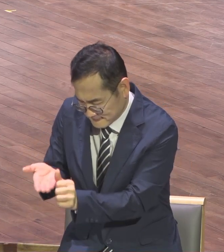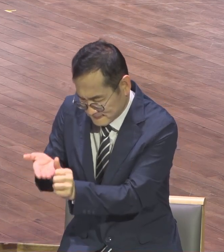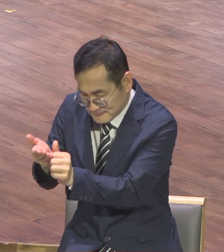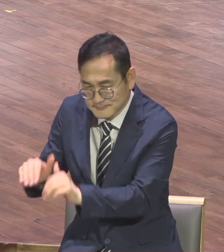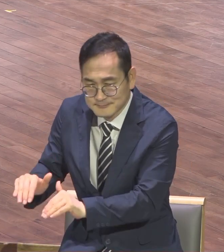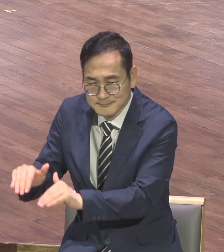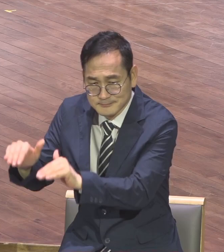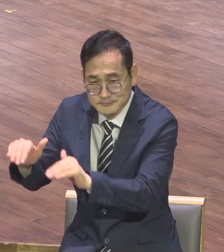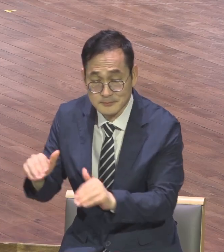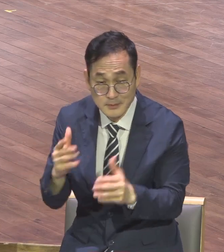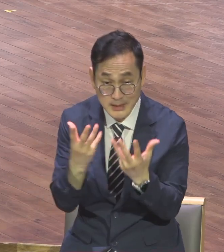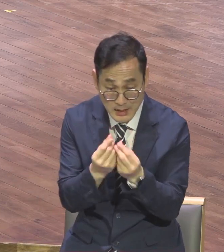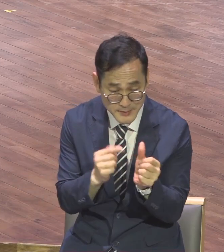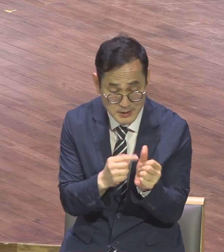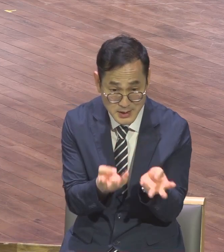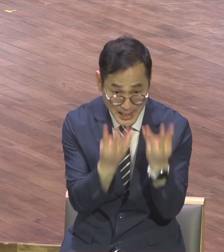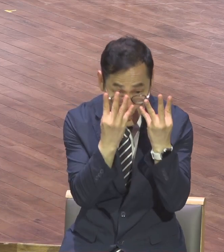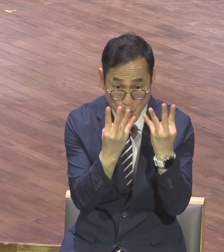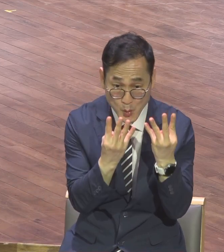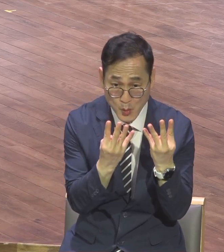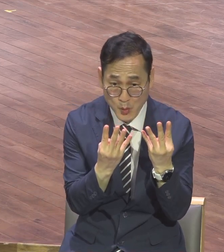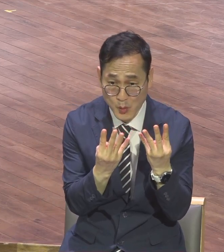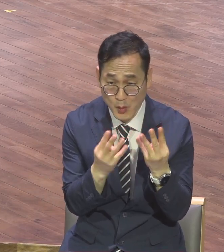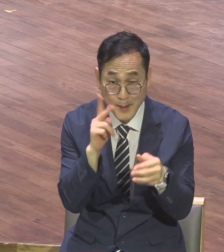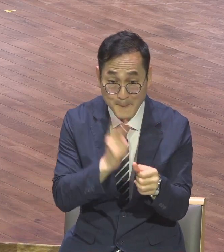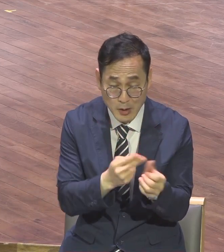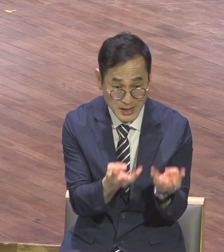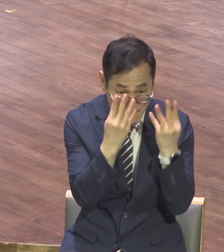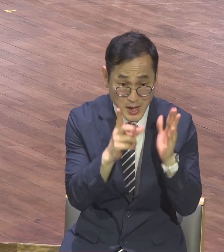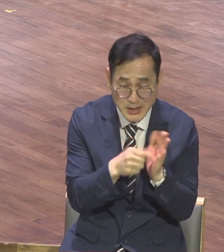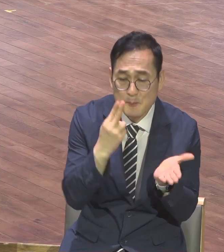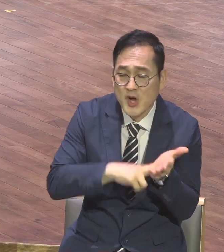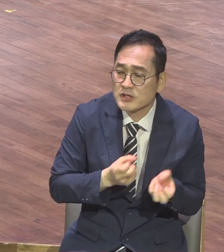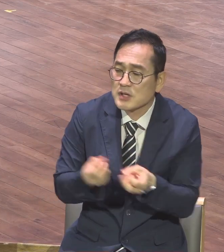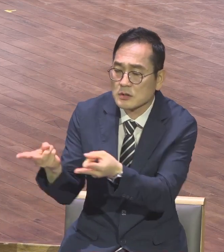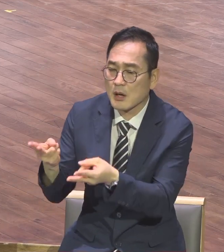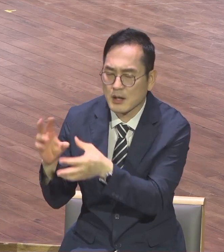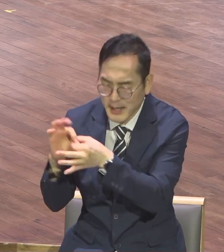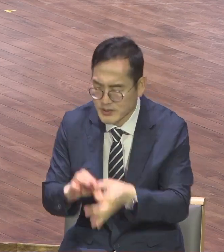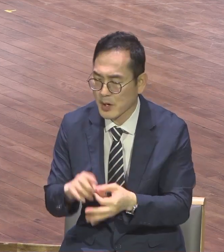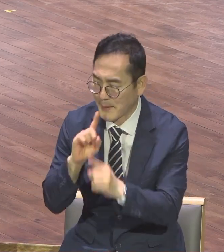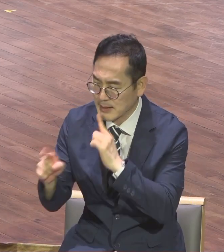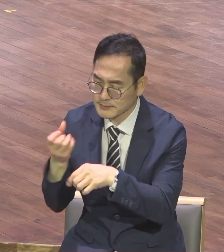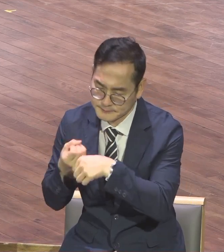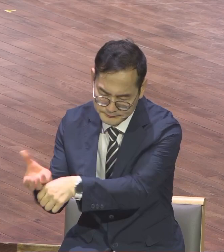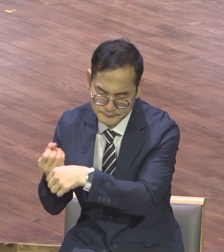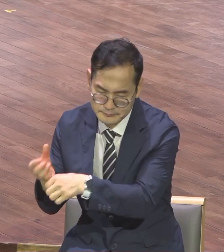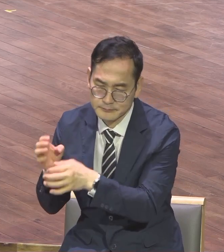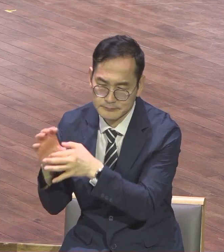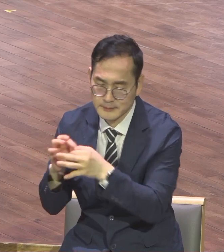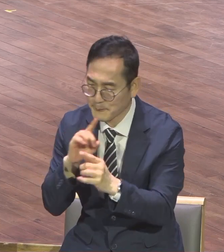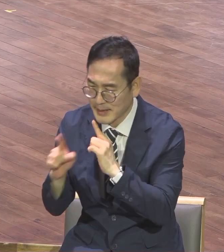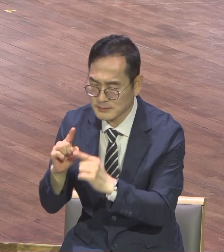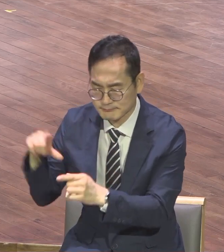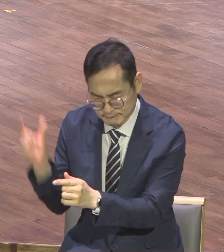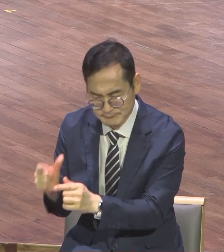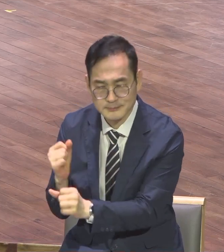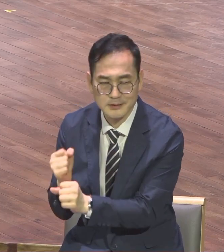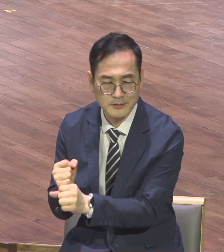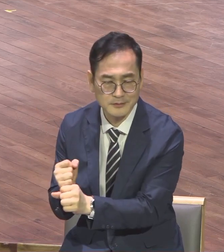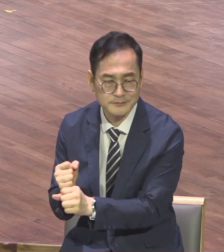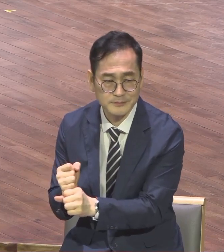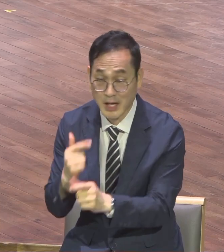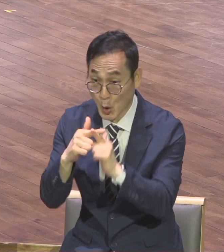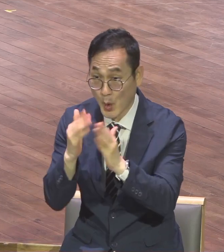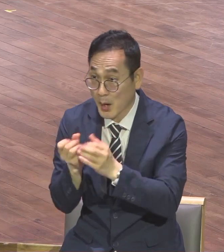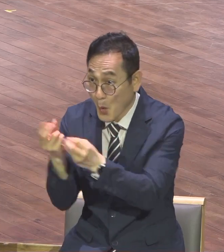써서 서신을 써서 그렇게 양육을 한 것을 우리가 잘 알고 있습니다. 바울이 쓴 이 서신서는 교회에 보낸 것이